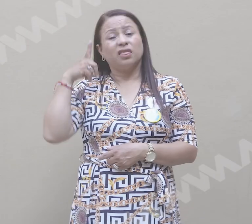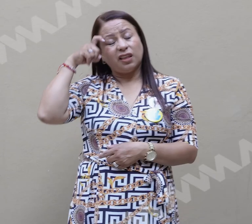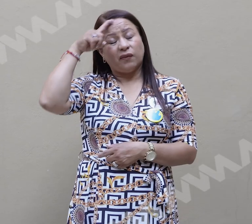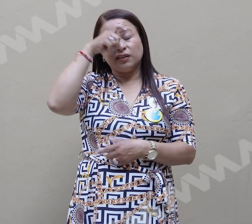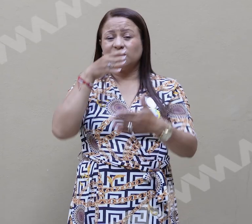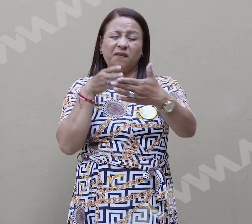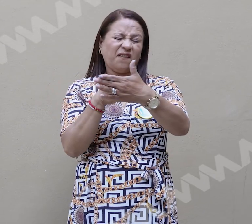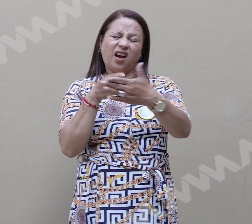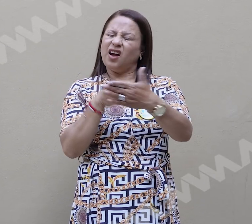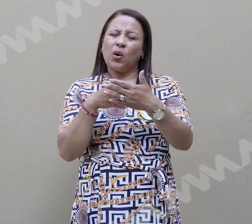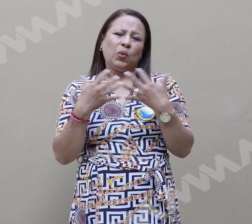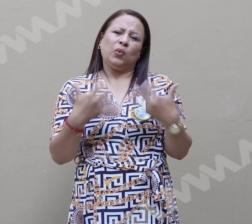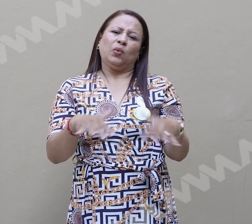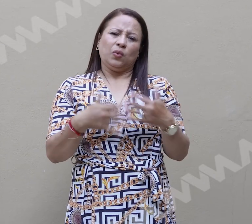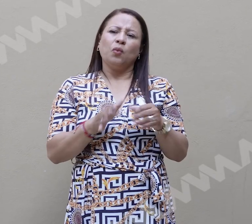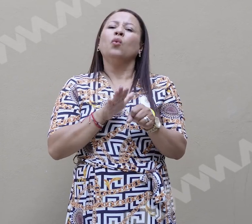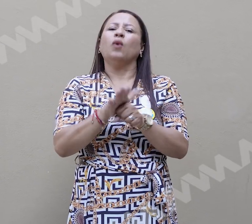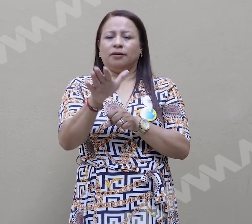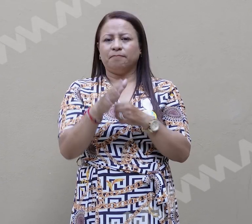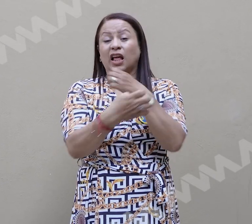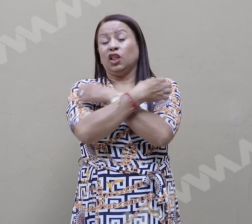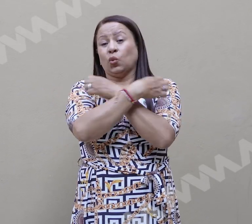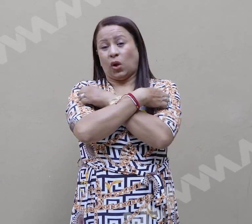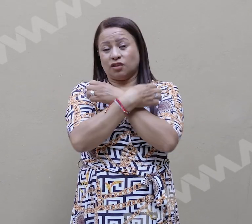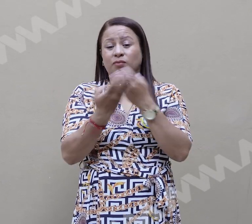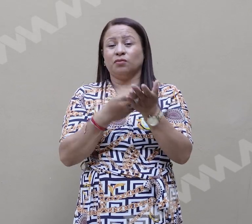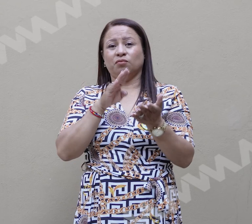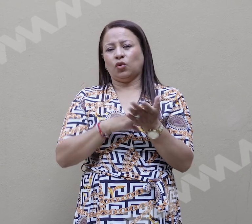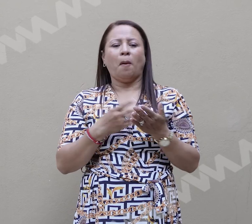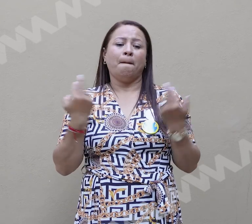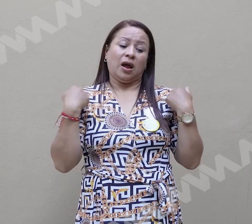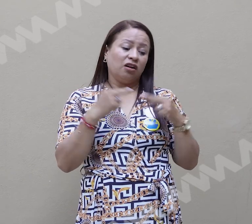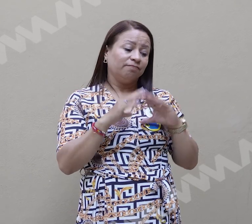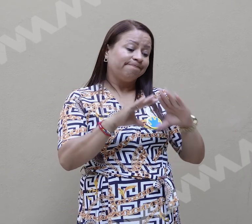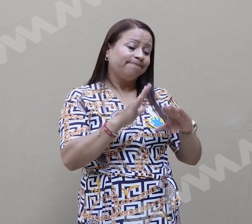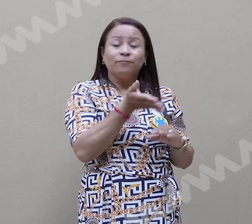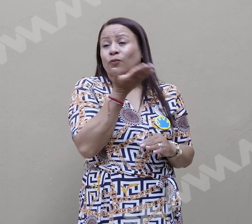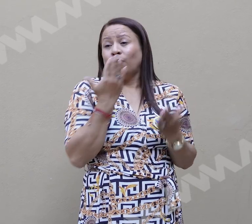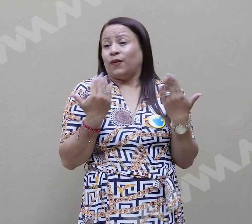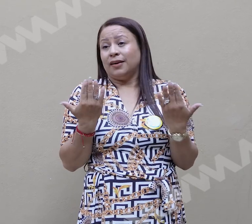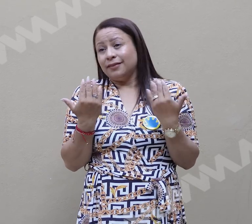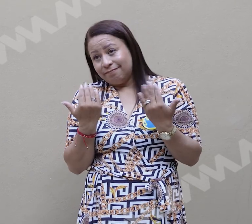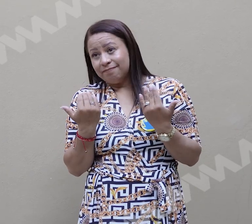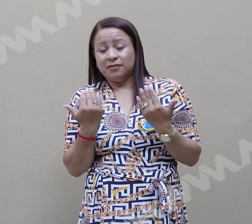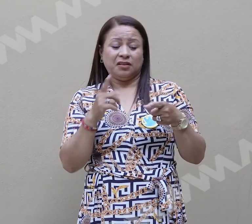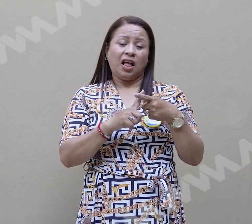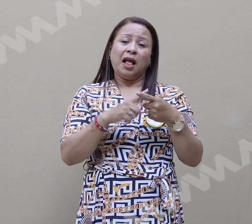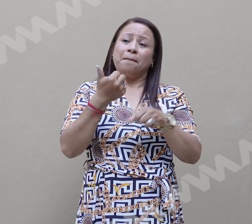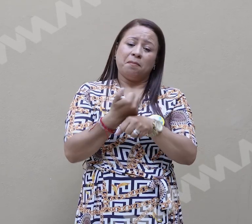barrera más difícil que nos hemos enfrentado nosotros es en la educación. ¿Por qué? Porque no nos aceptan y